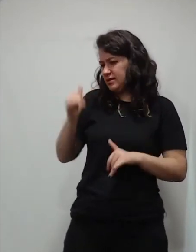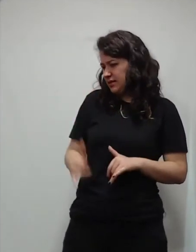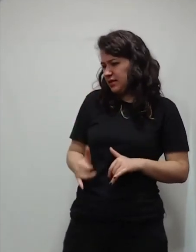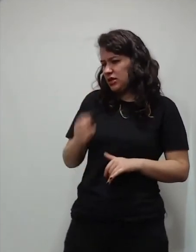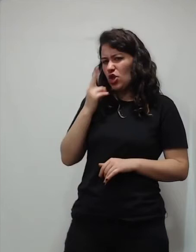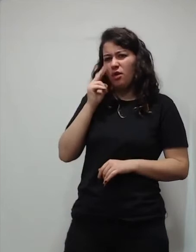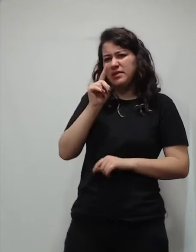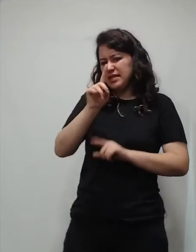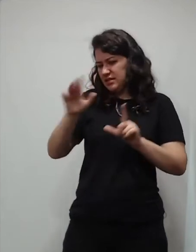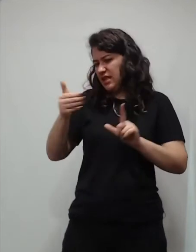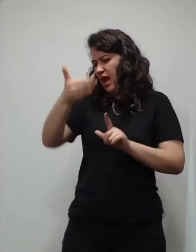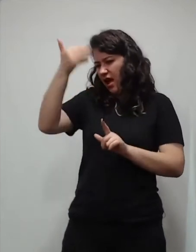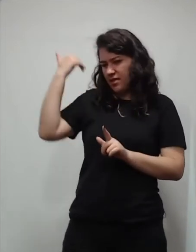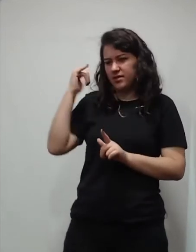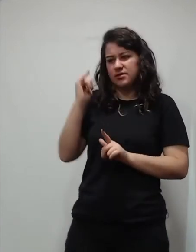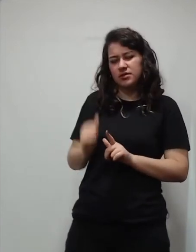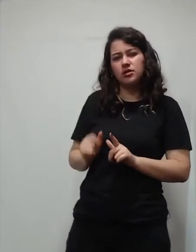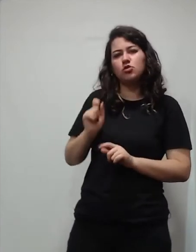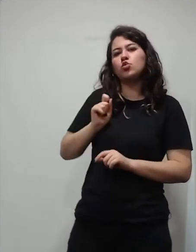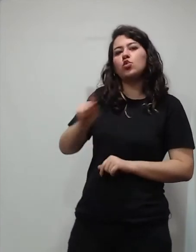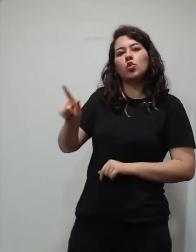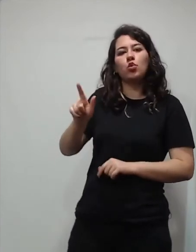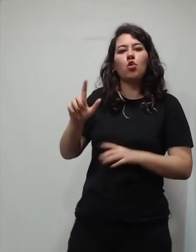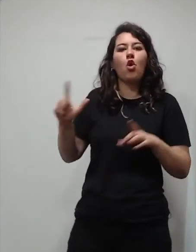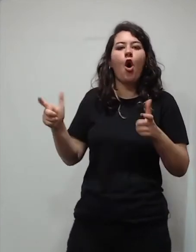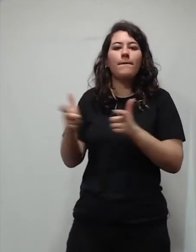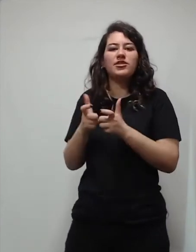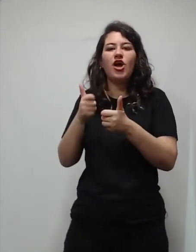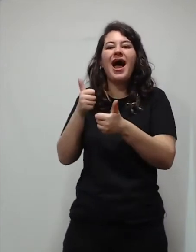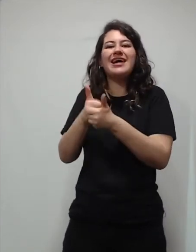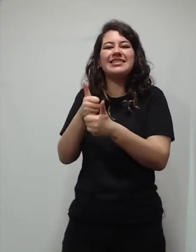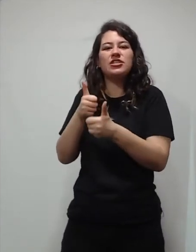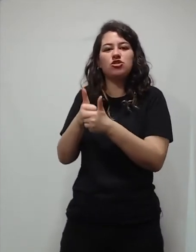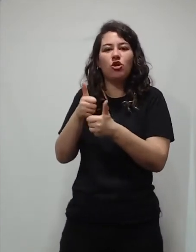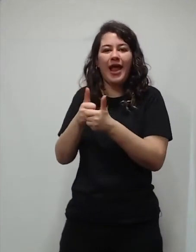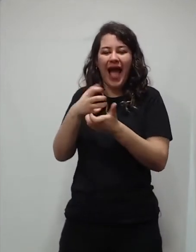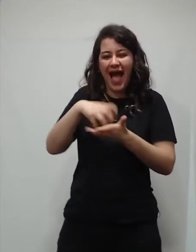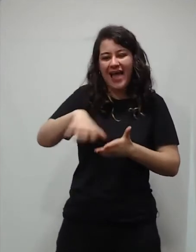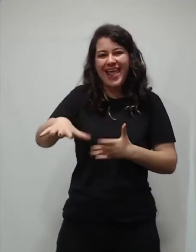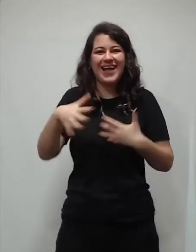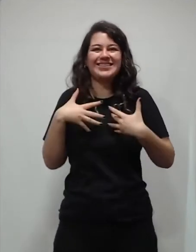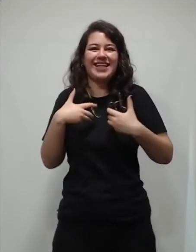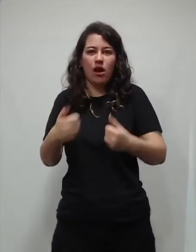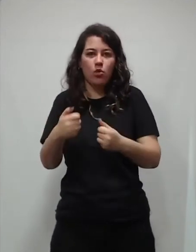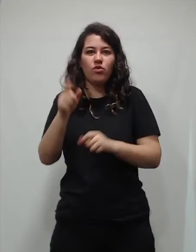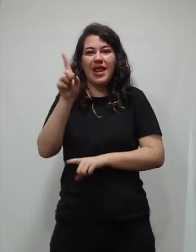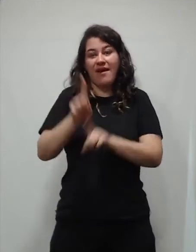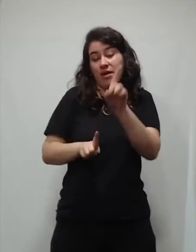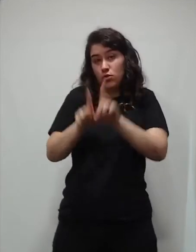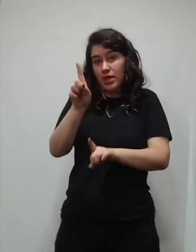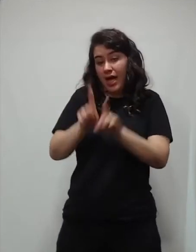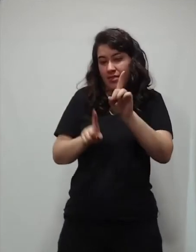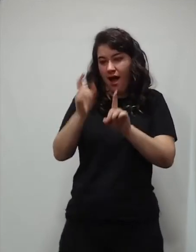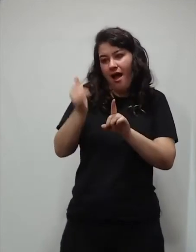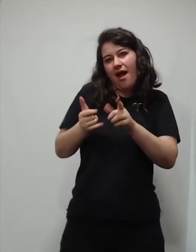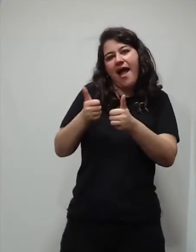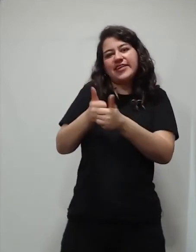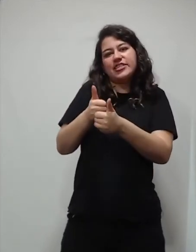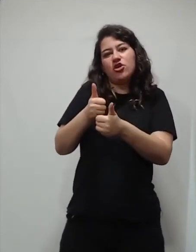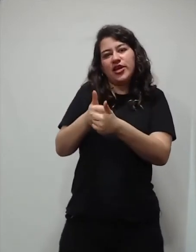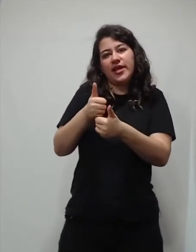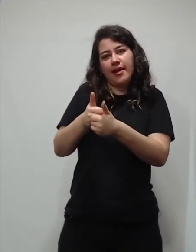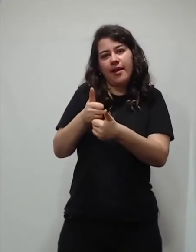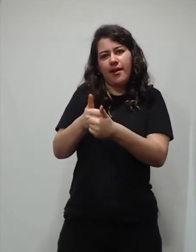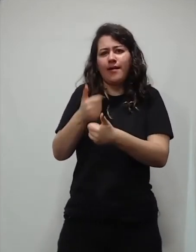ya el 2017 su comisión asesora del área salud de la universidad, es